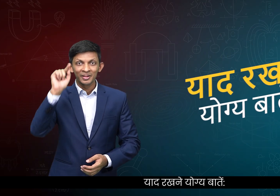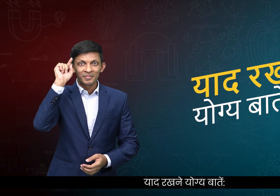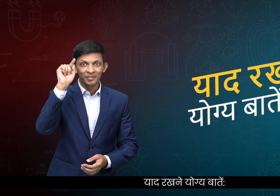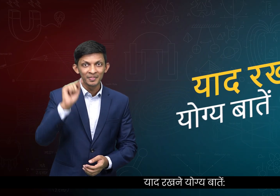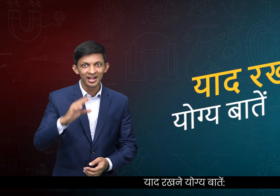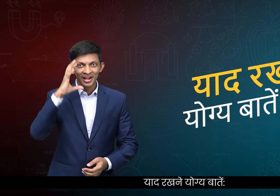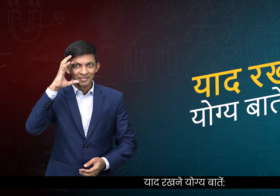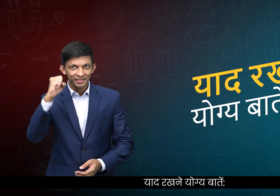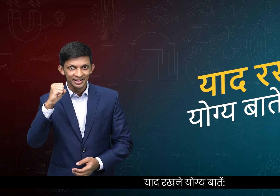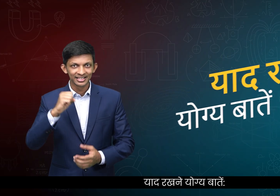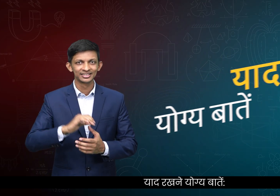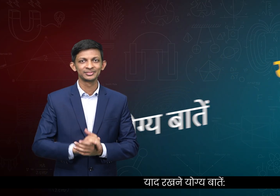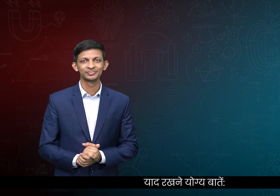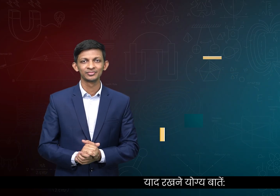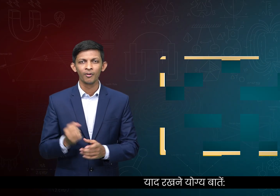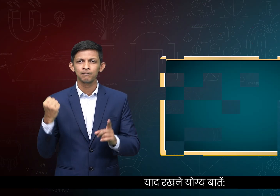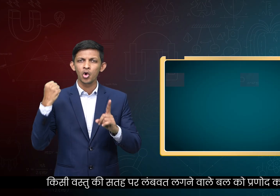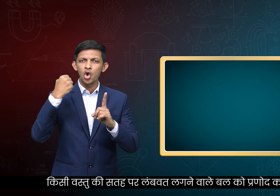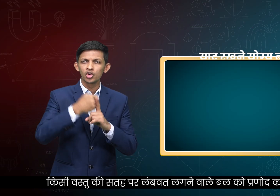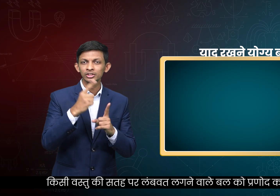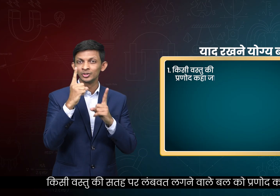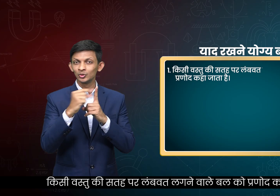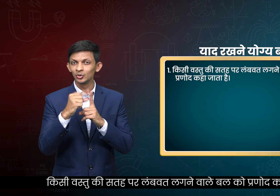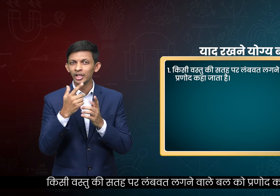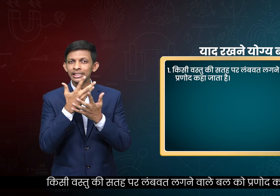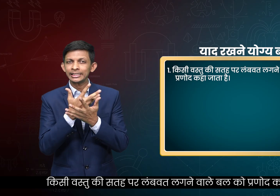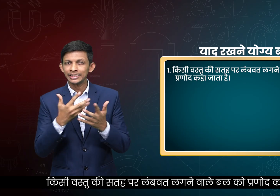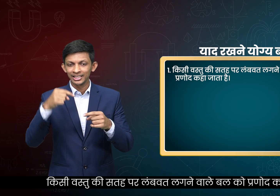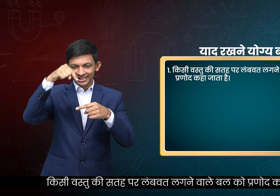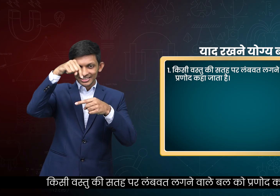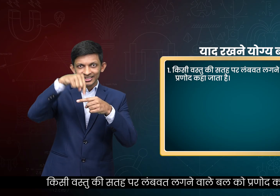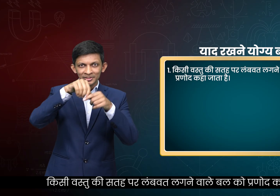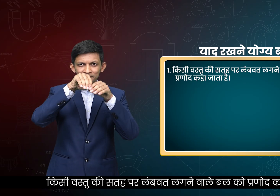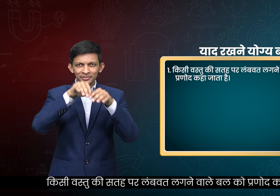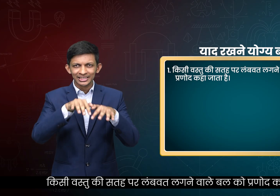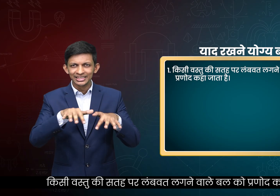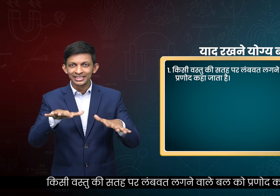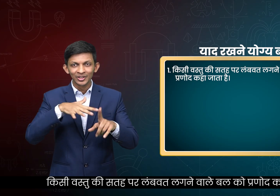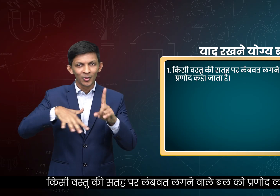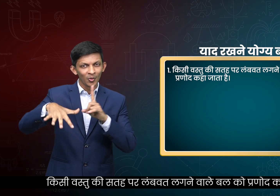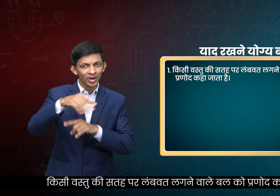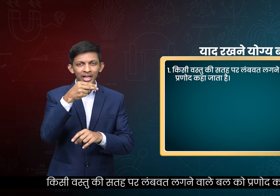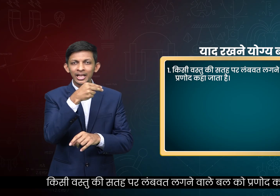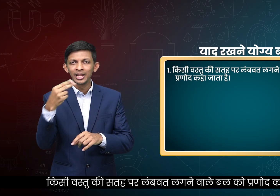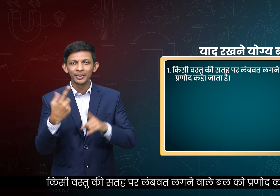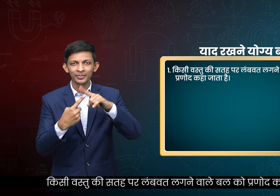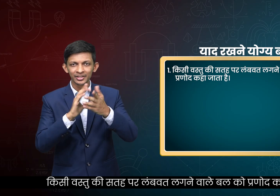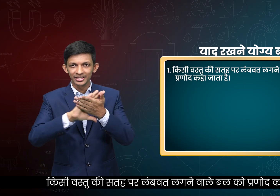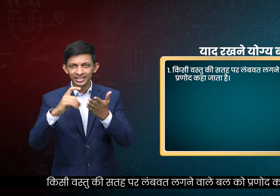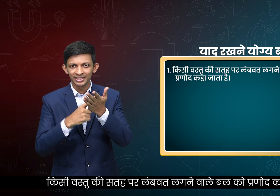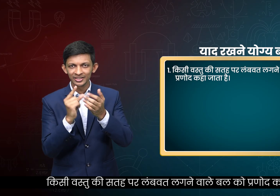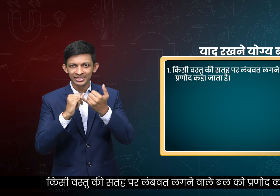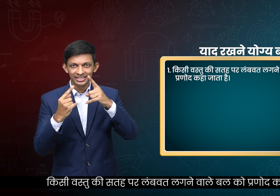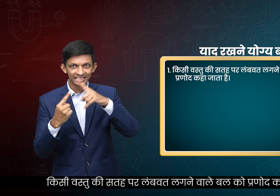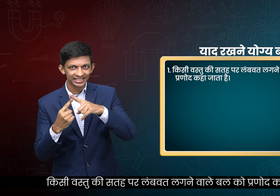याद रखना योग्य बातें: एक, किसी वस्तु की सतह पर लंबवत लगने वाले बल